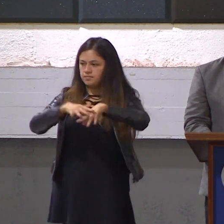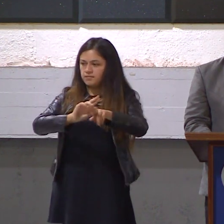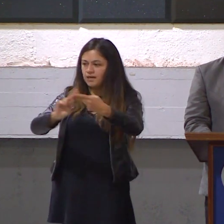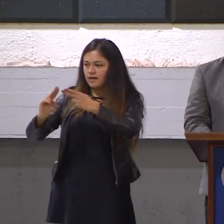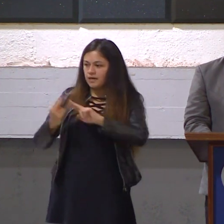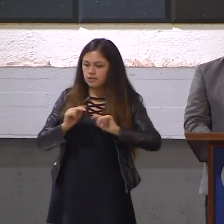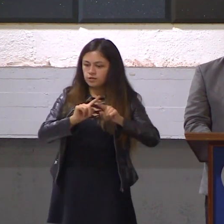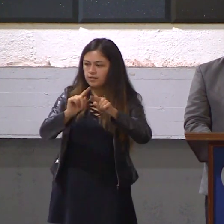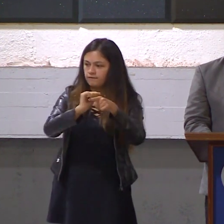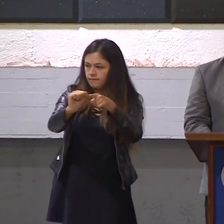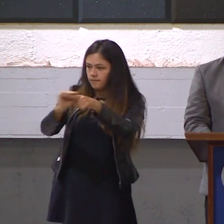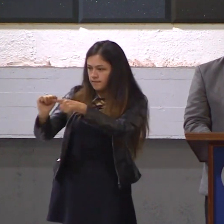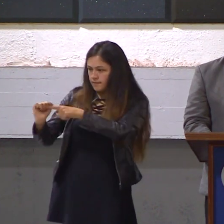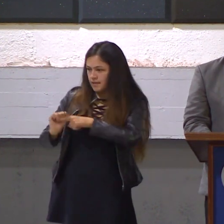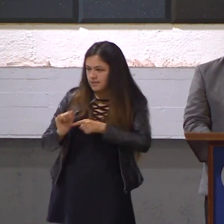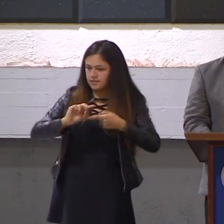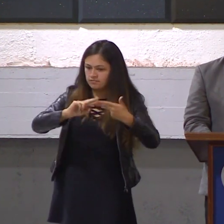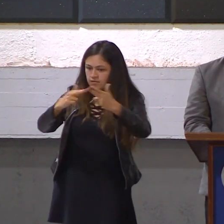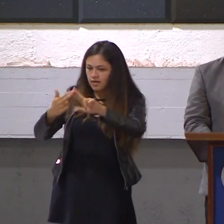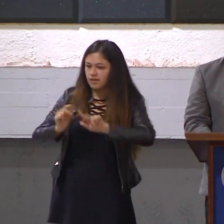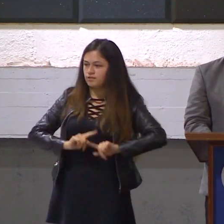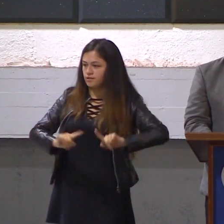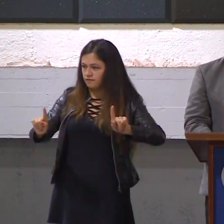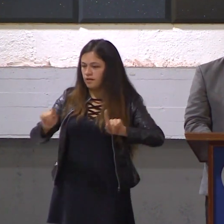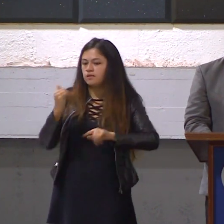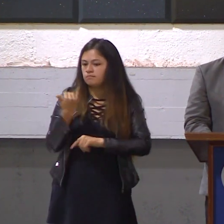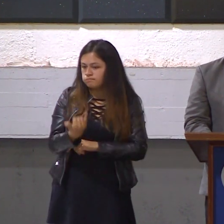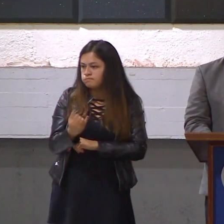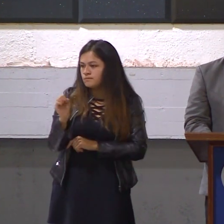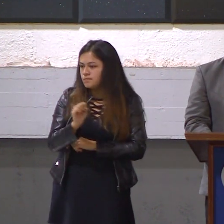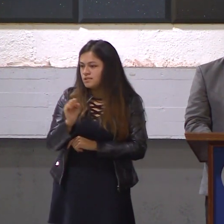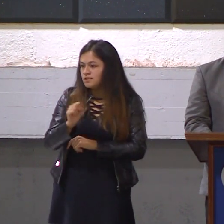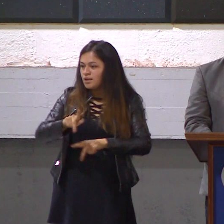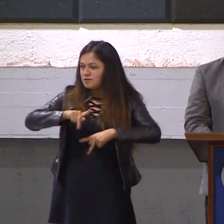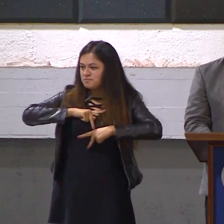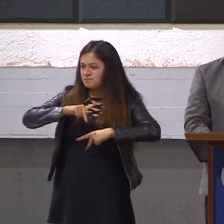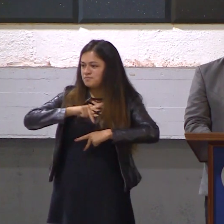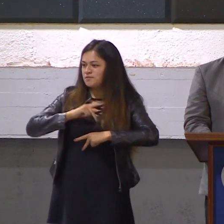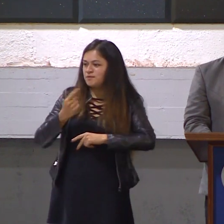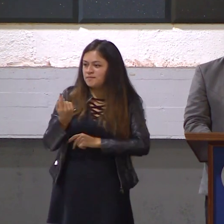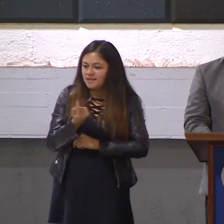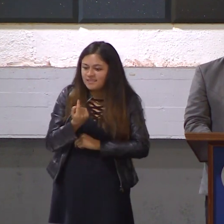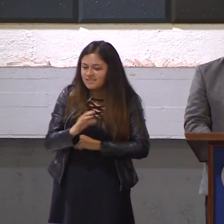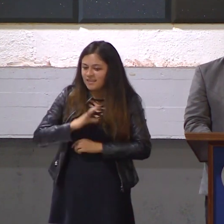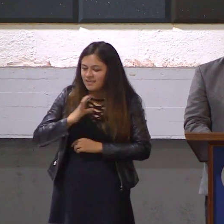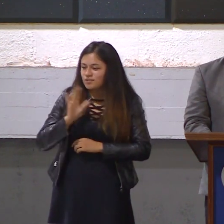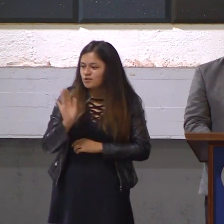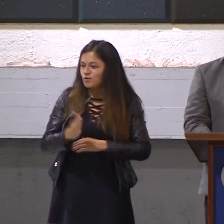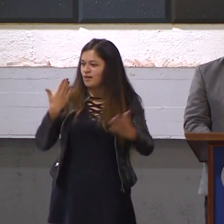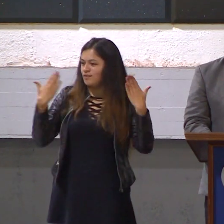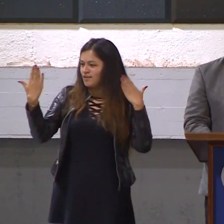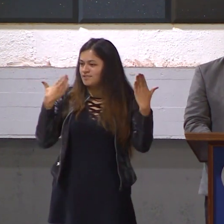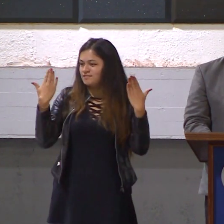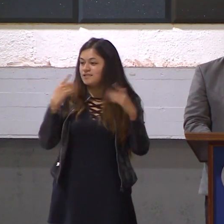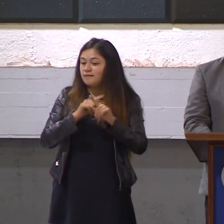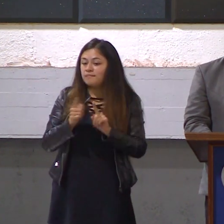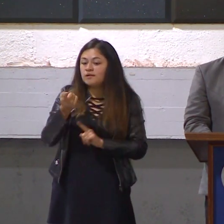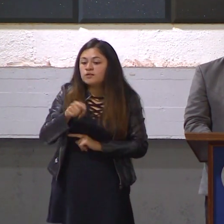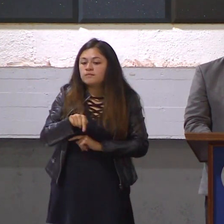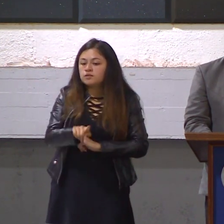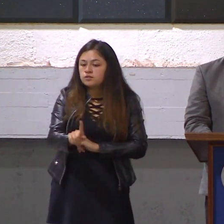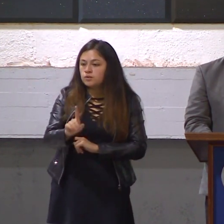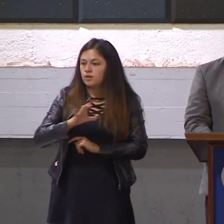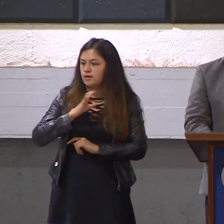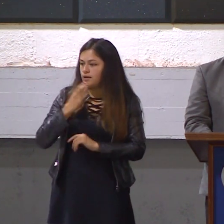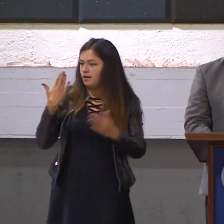prácticas que si bien tienen su propia especificidad son la base sobre la cual la